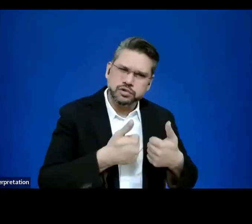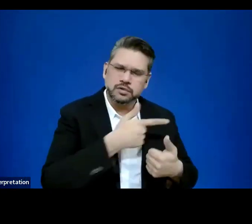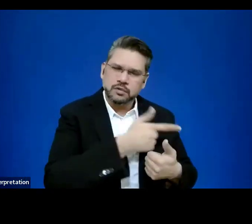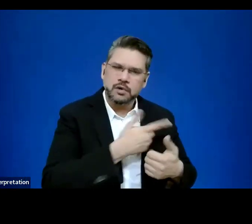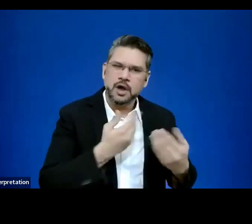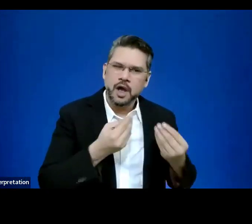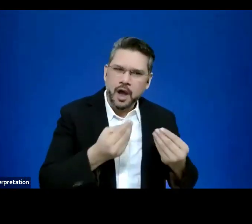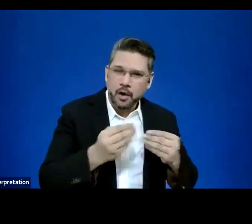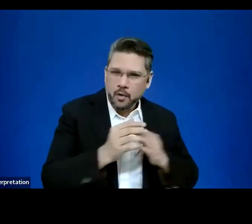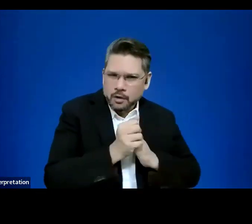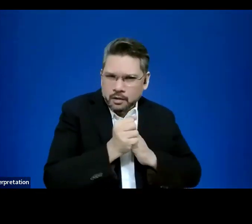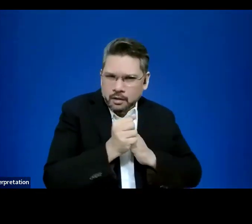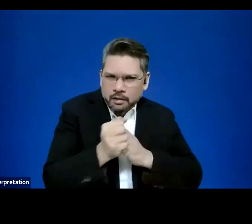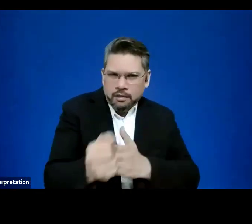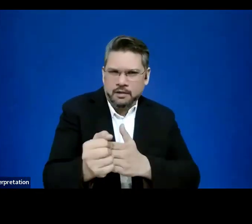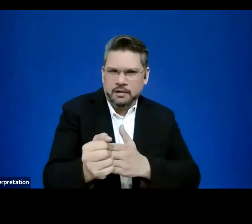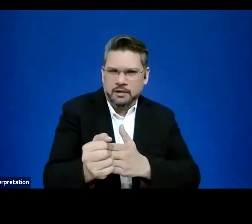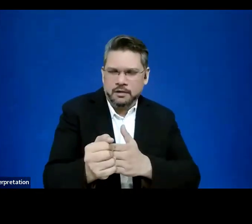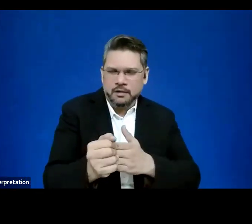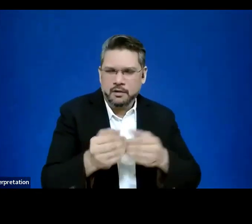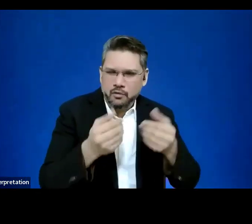我记得